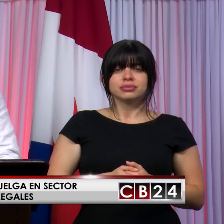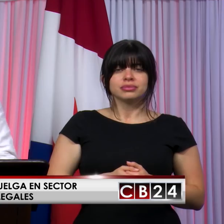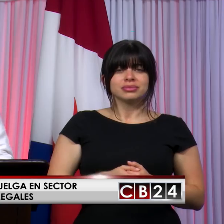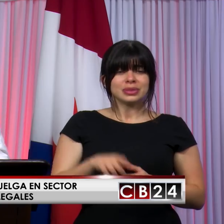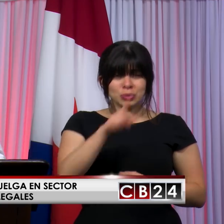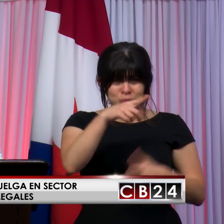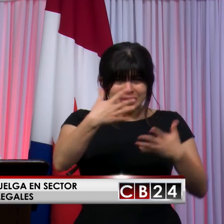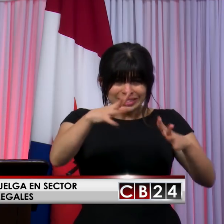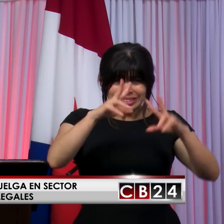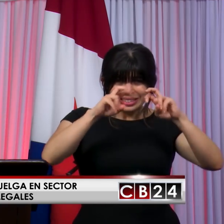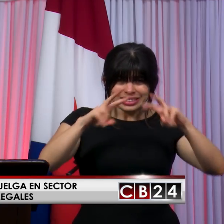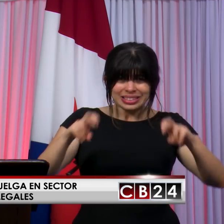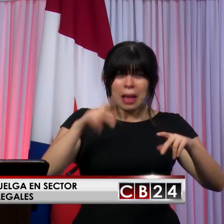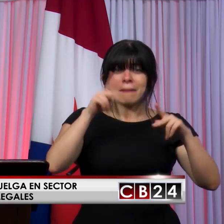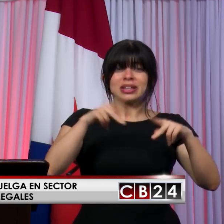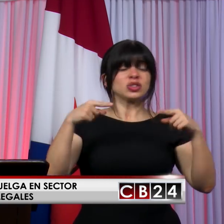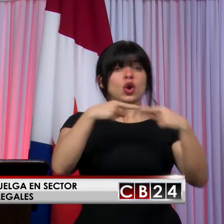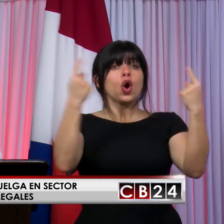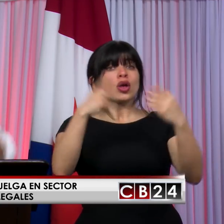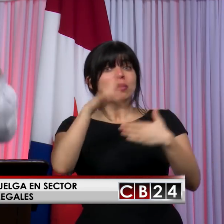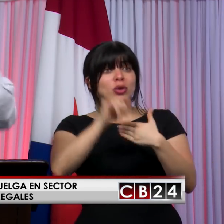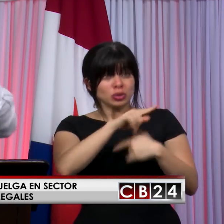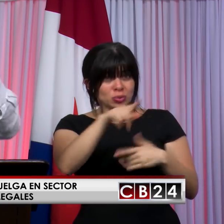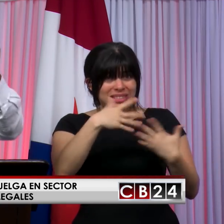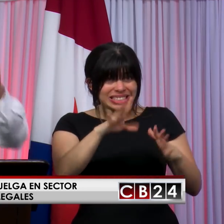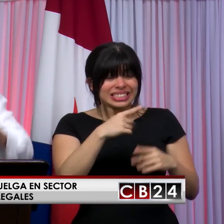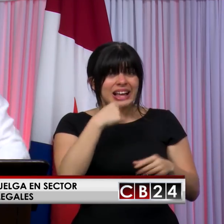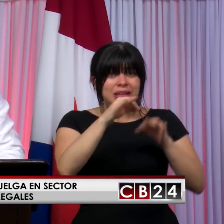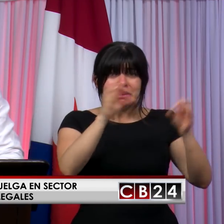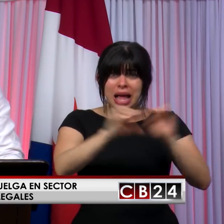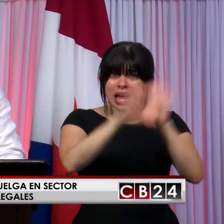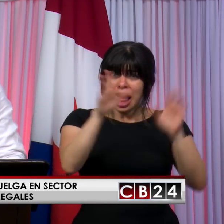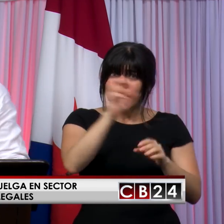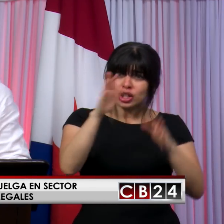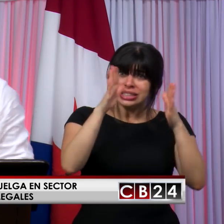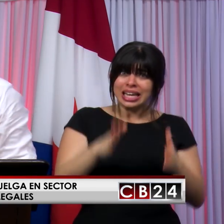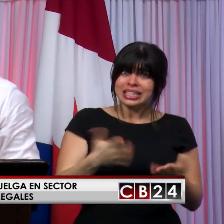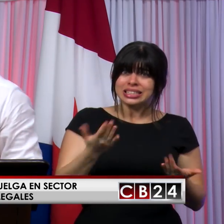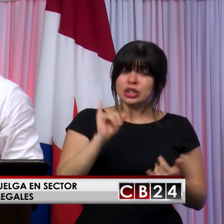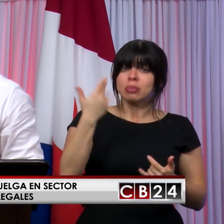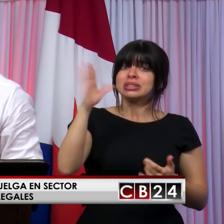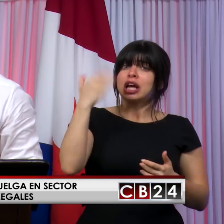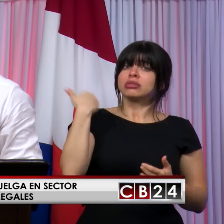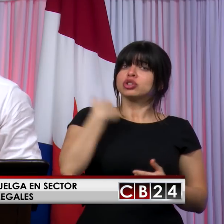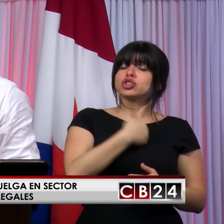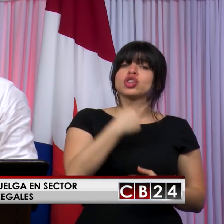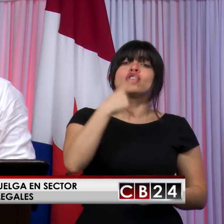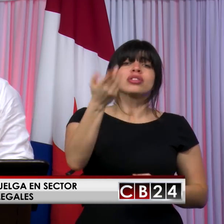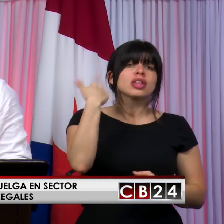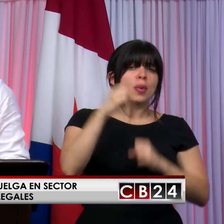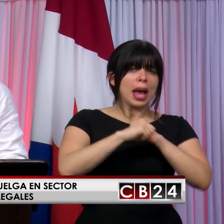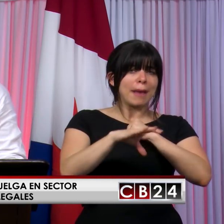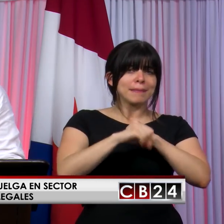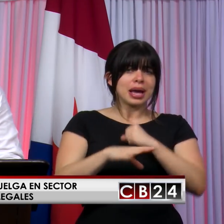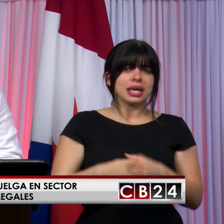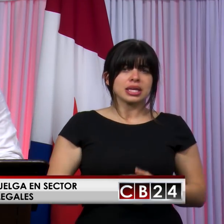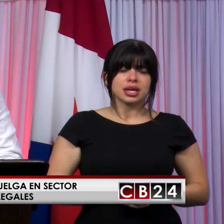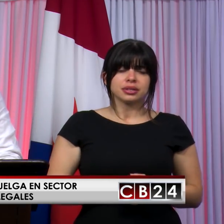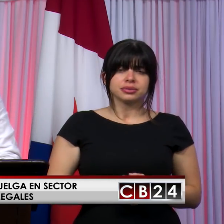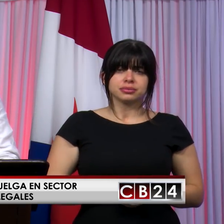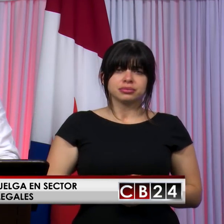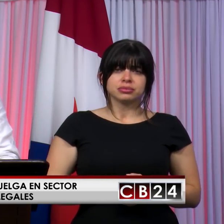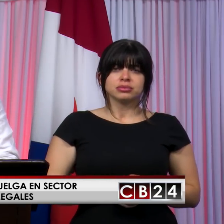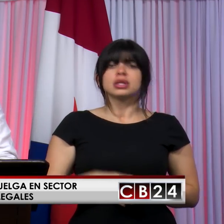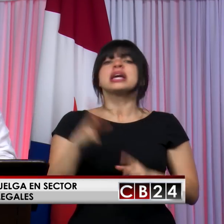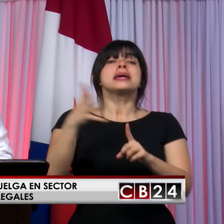¿Han debatido eso los detractores del proyecto? Se lo han dicho claramente a los costarricenses, como lo dijimos en campaña.